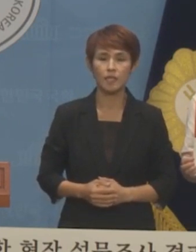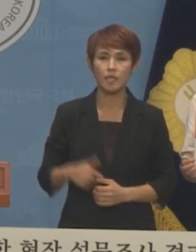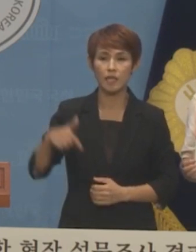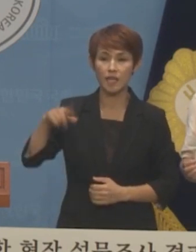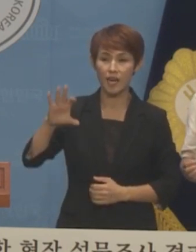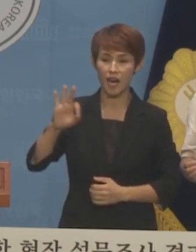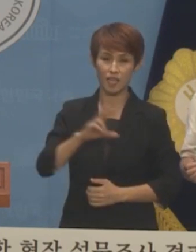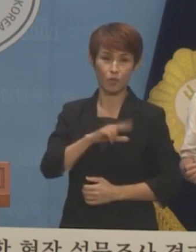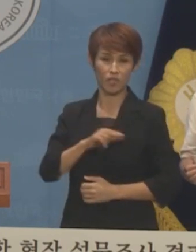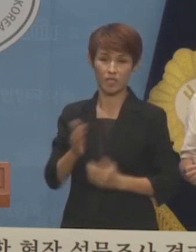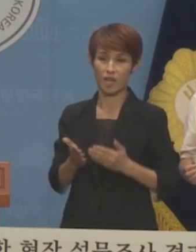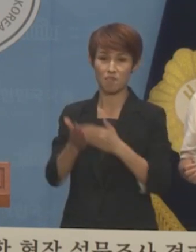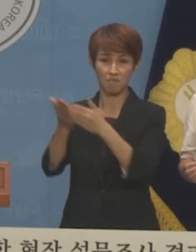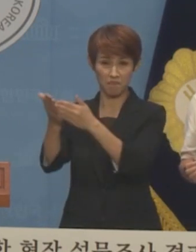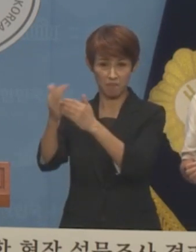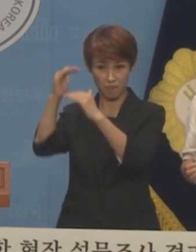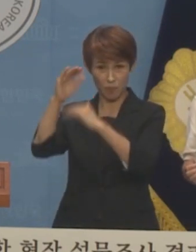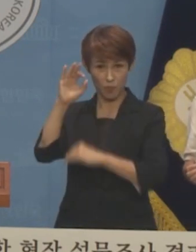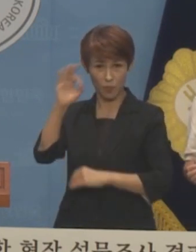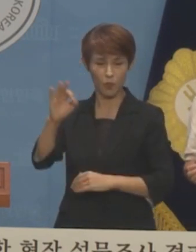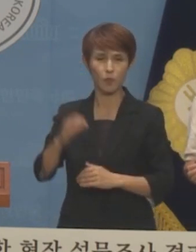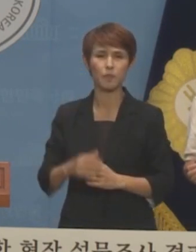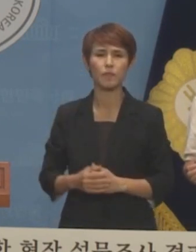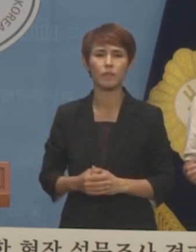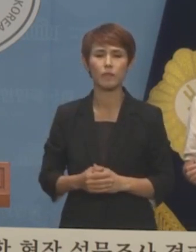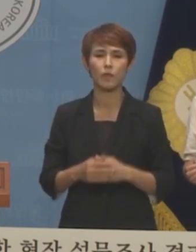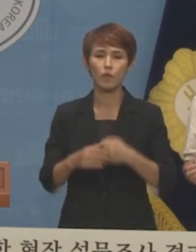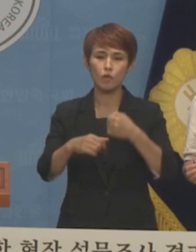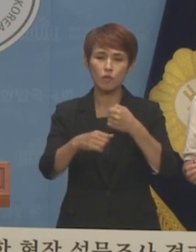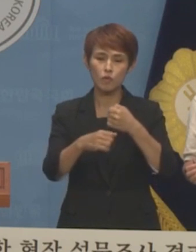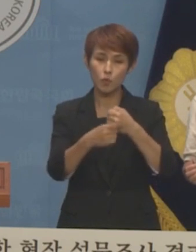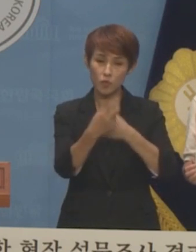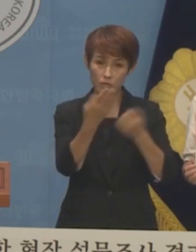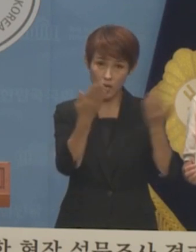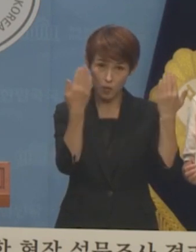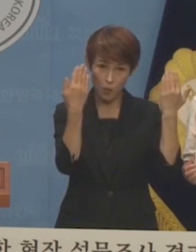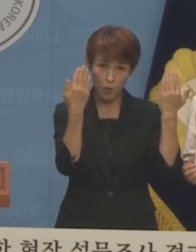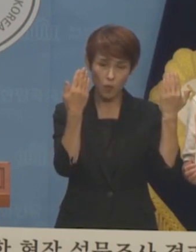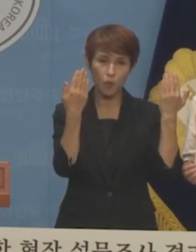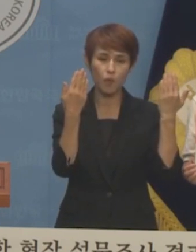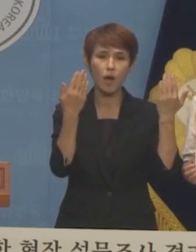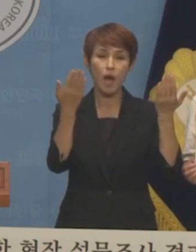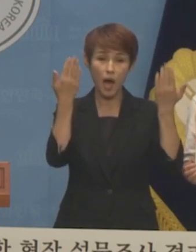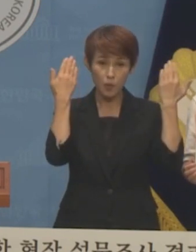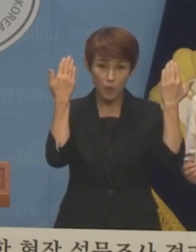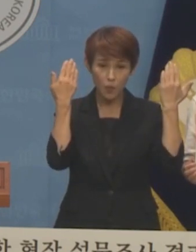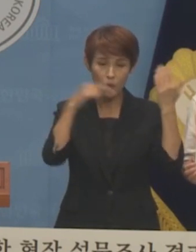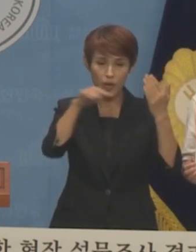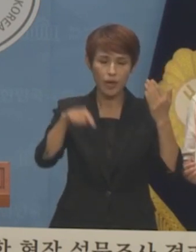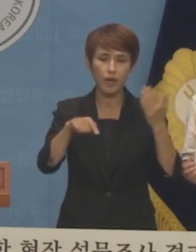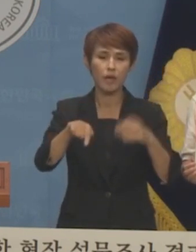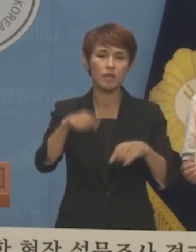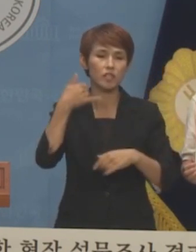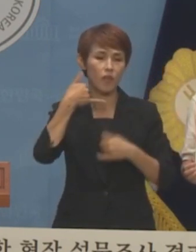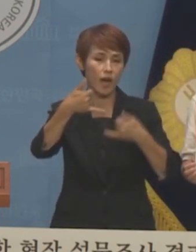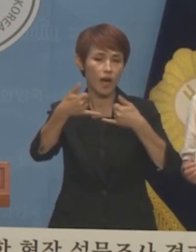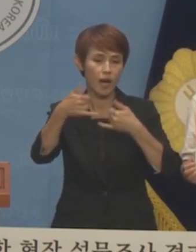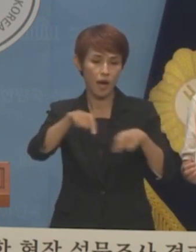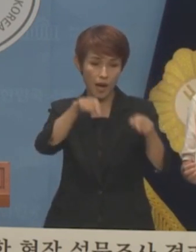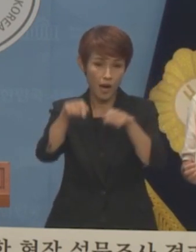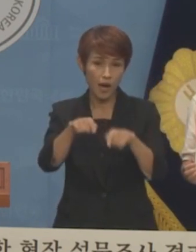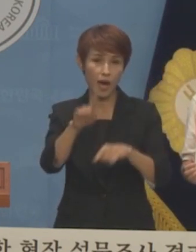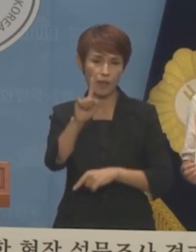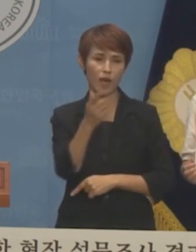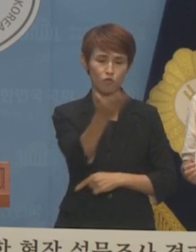강경숙 의원실에 제출한 자료를 보면 유초등학교는 학교마다 한 대를 지급했으나 중학교는